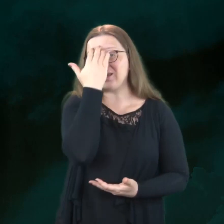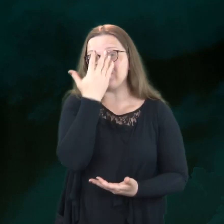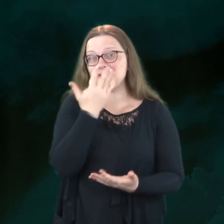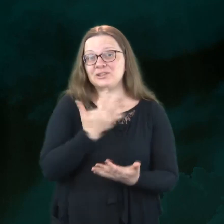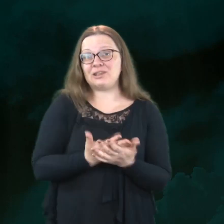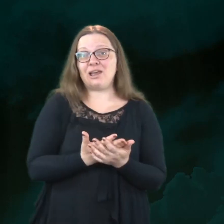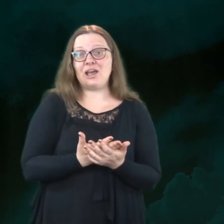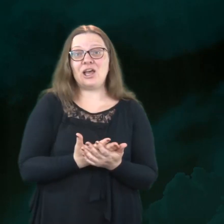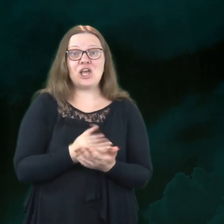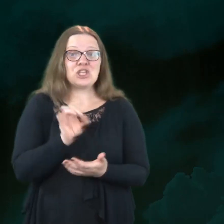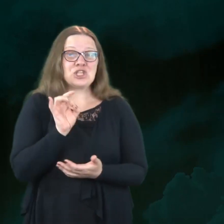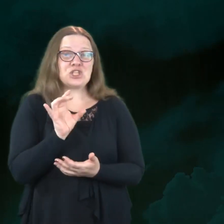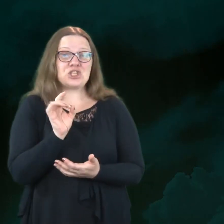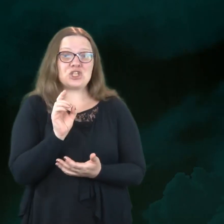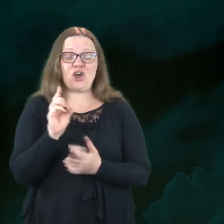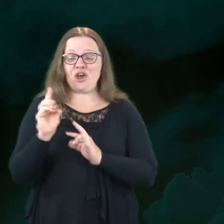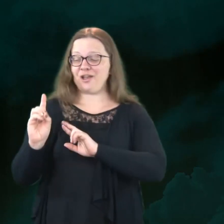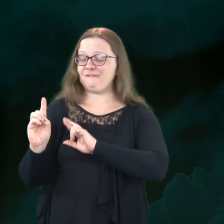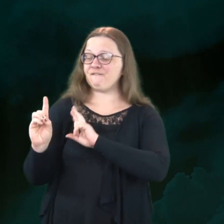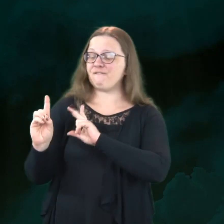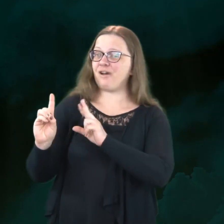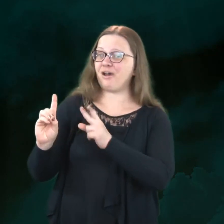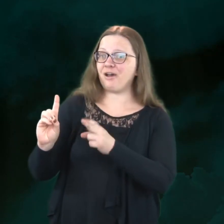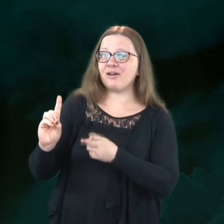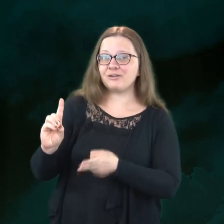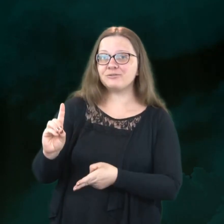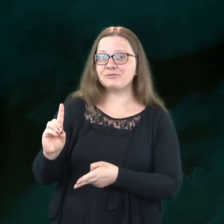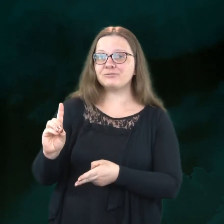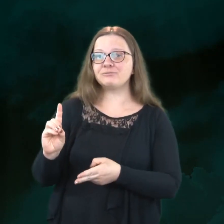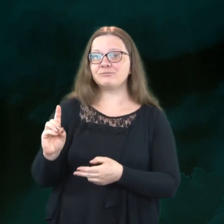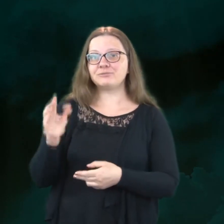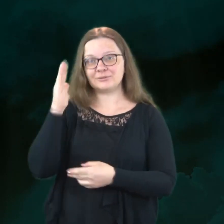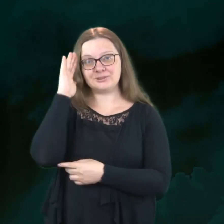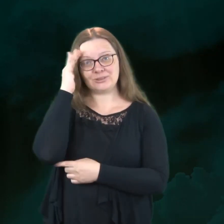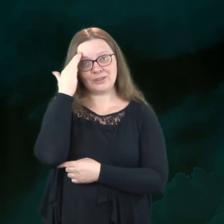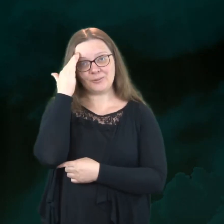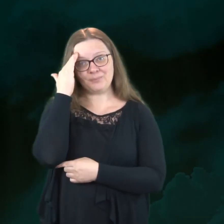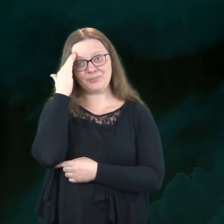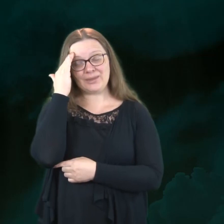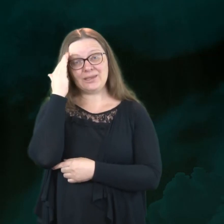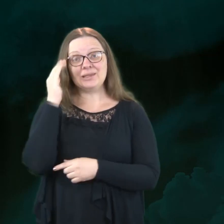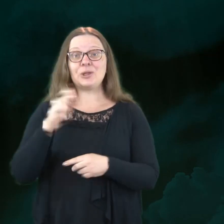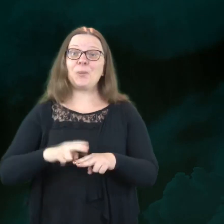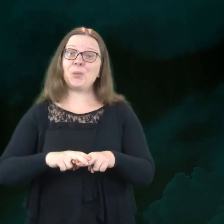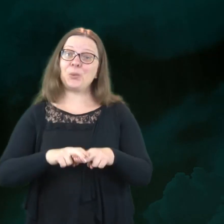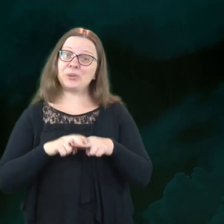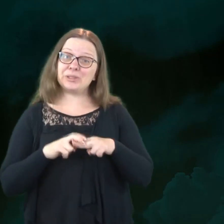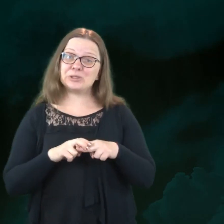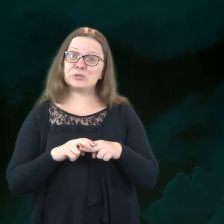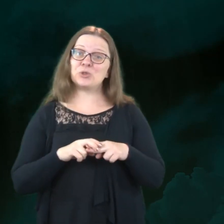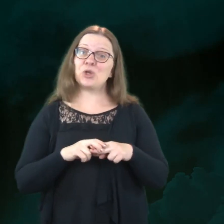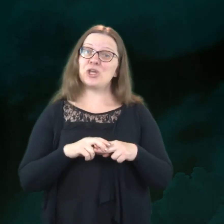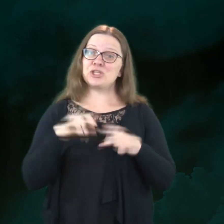tirania, né? Então, irmãos, para os gregos aceitarem não foi fácil. Então, Paulo em